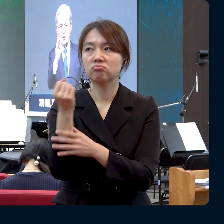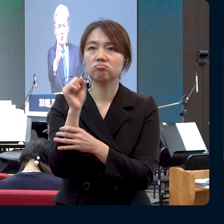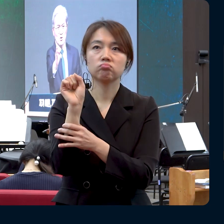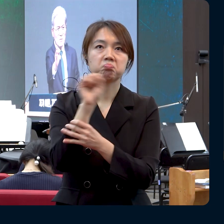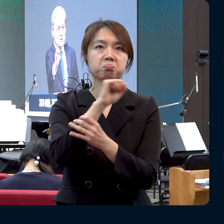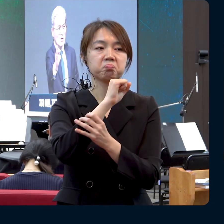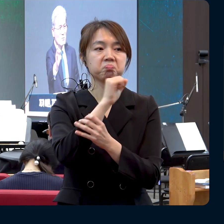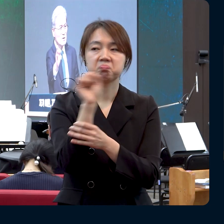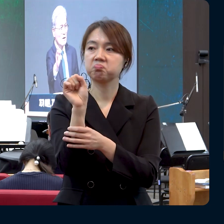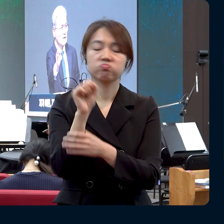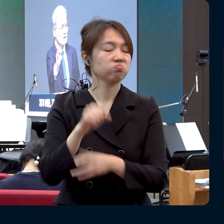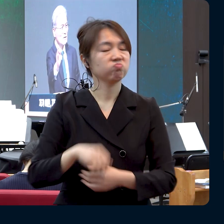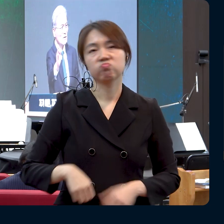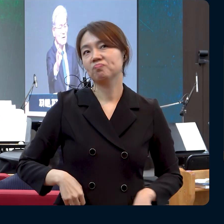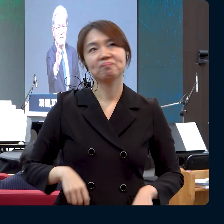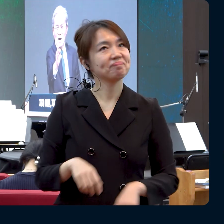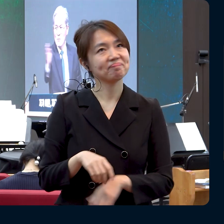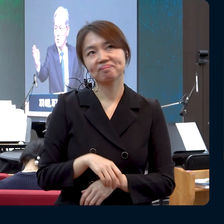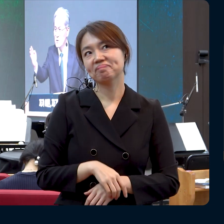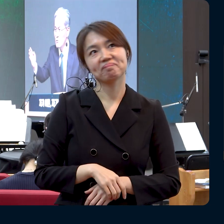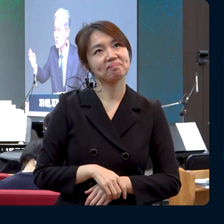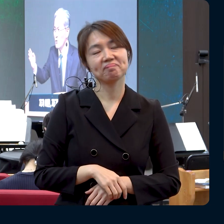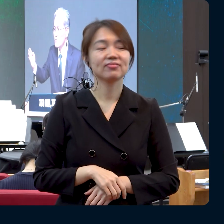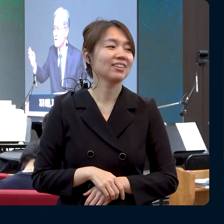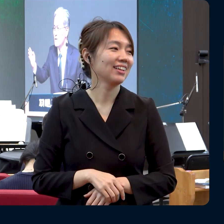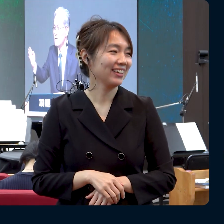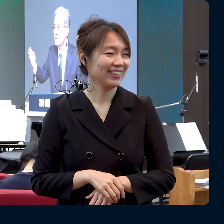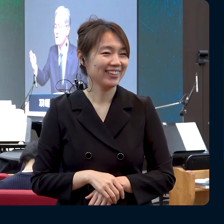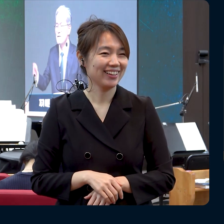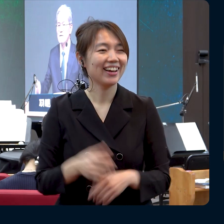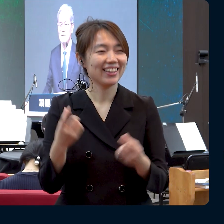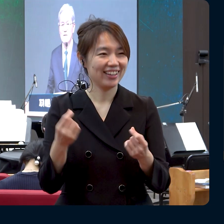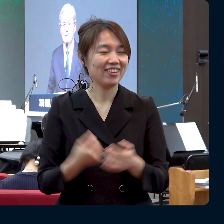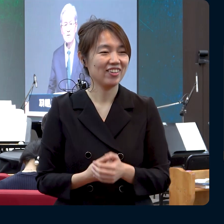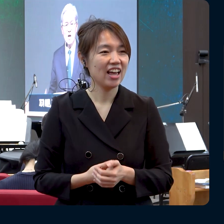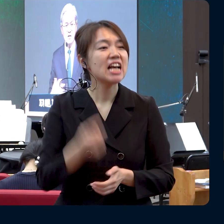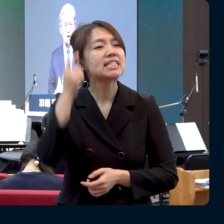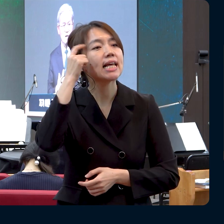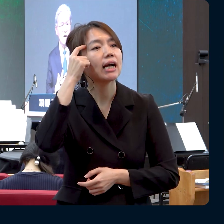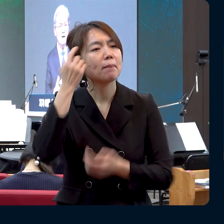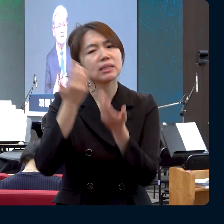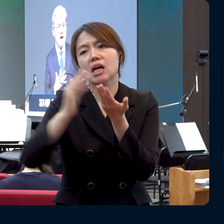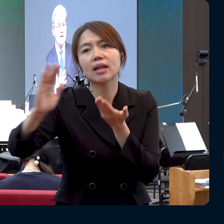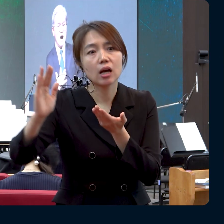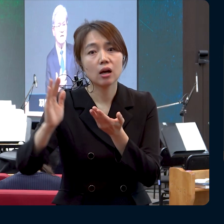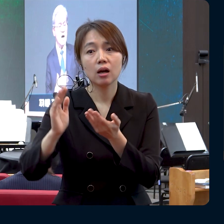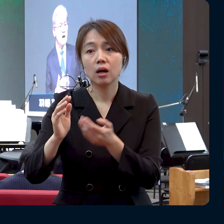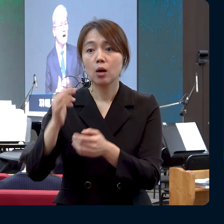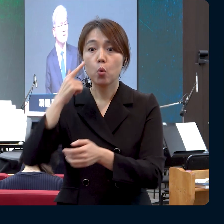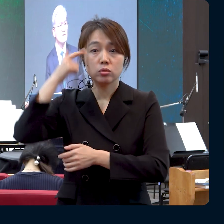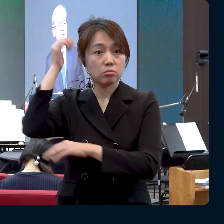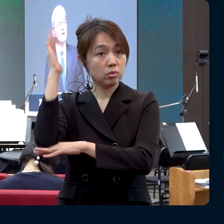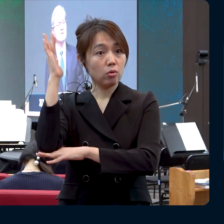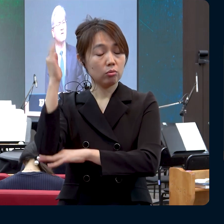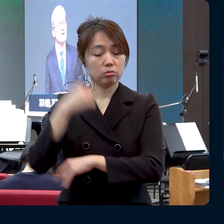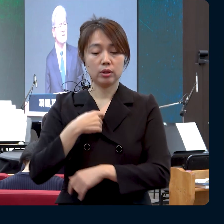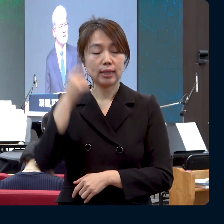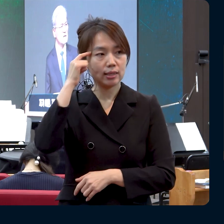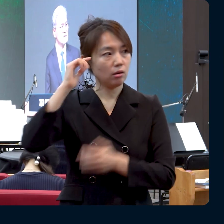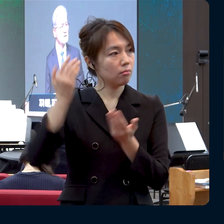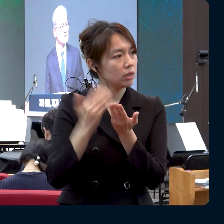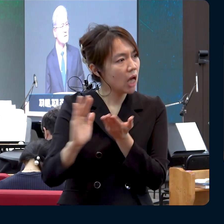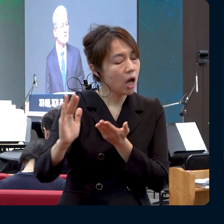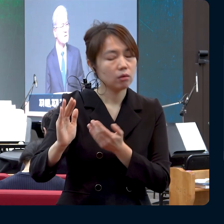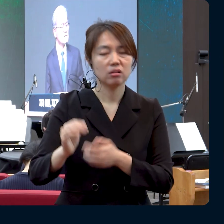여러분 고개 조심하셔야 합니다. 다 보인다고요. 자기 안에 자아가 하니까 저건